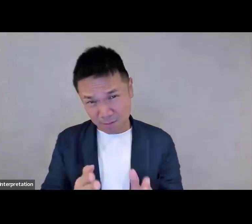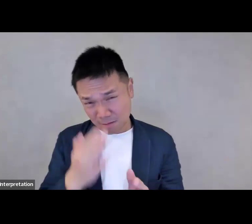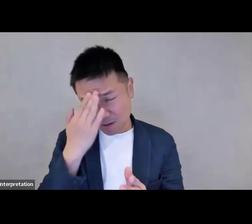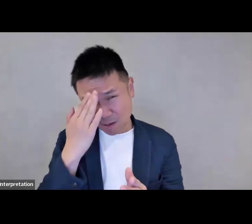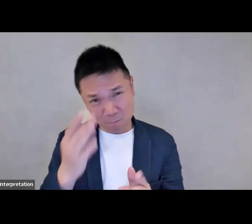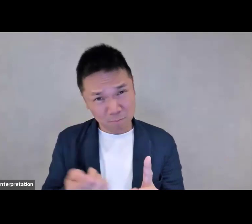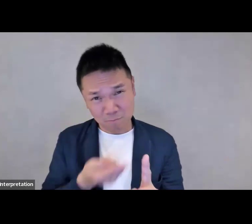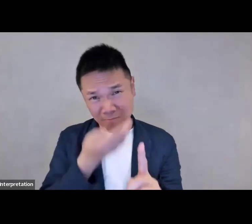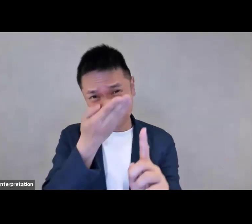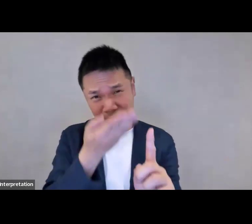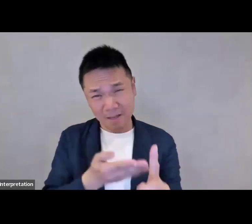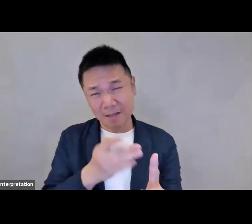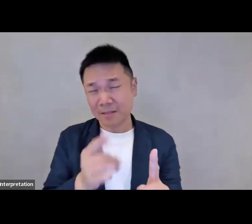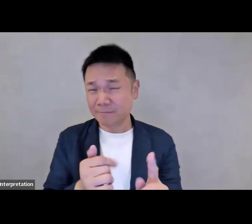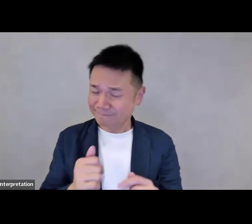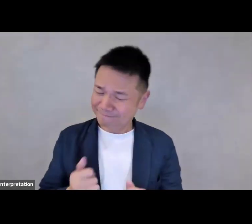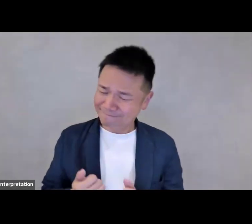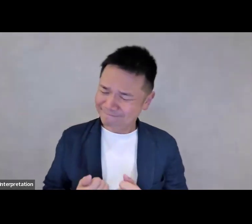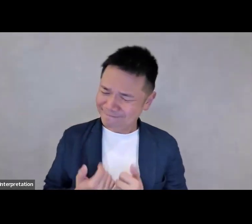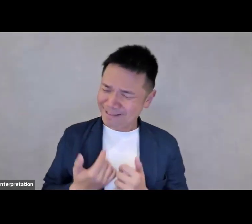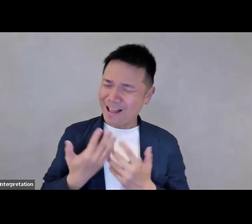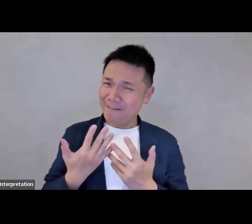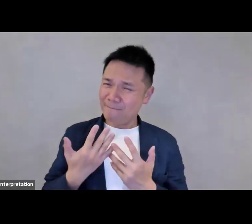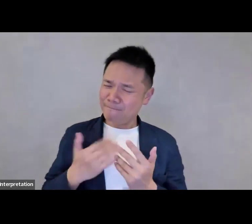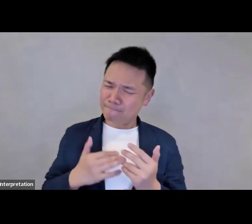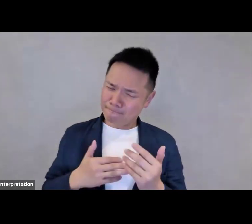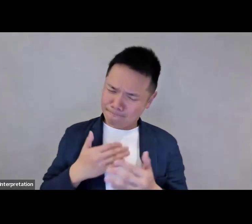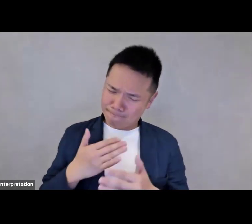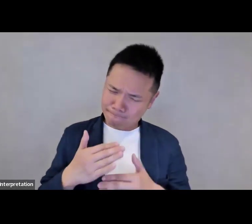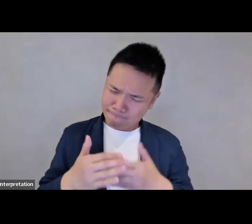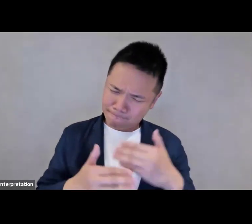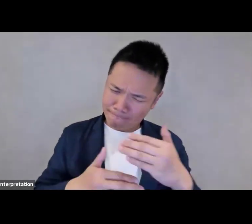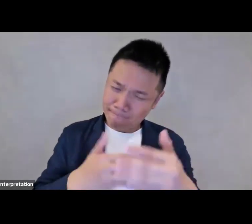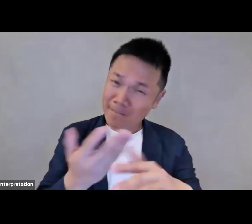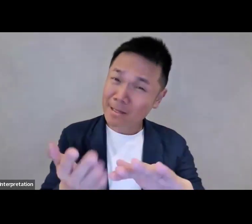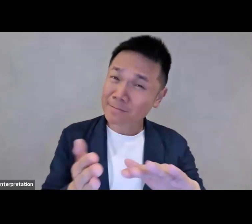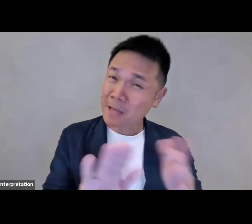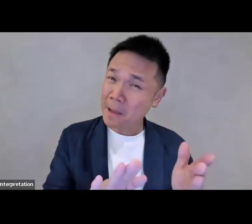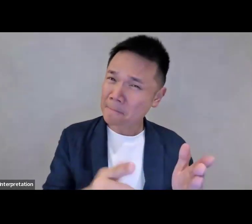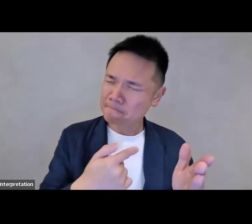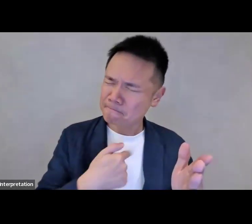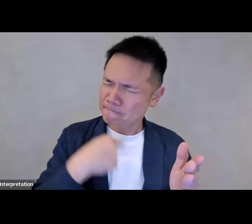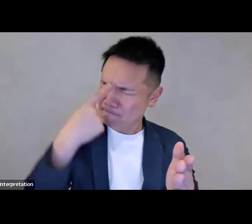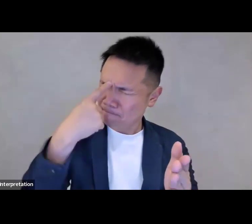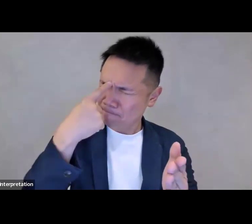我必须要跟有很多人说，就是